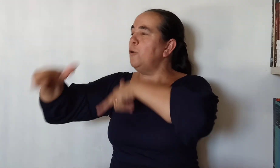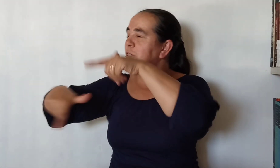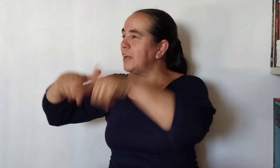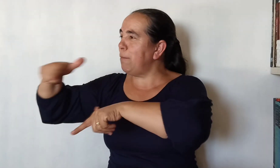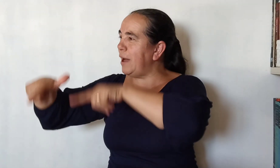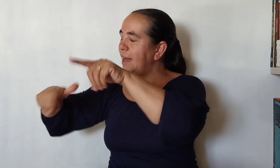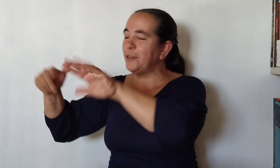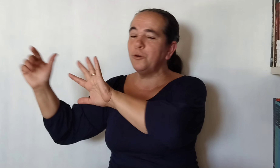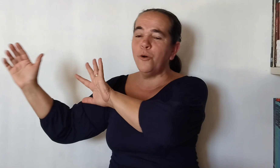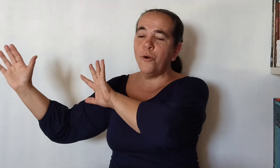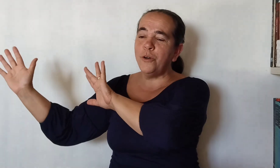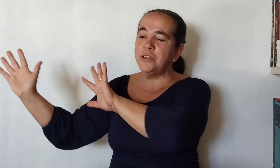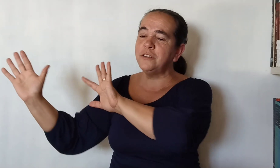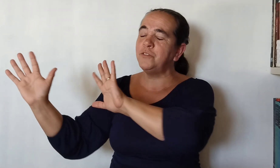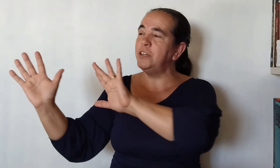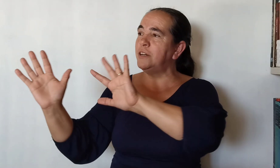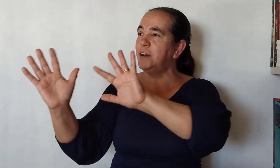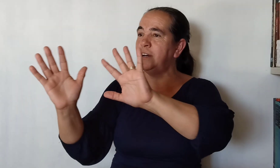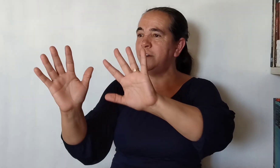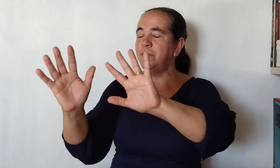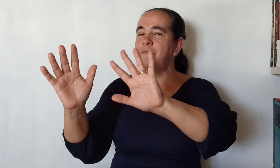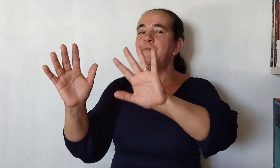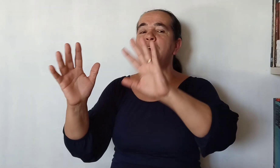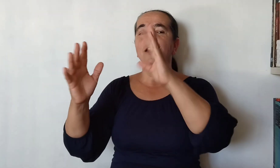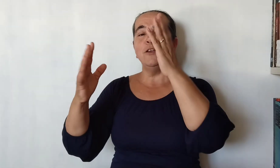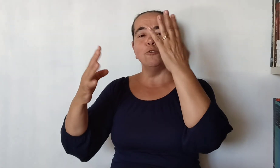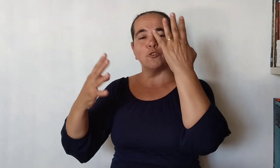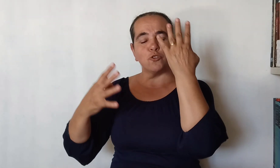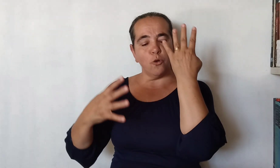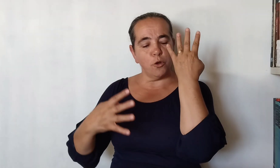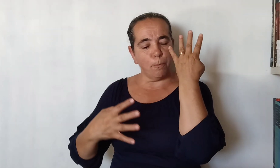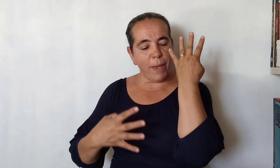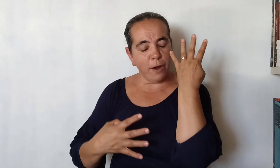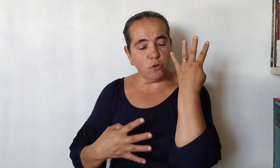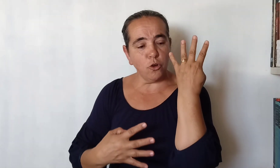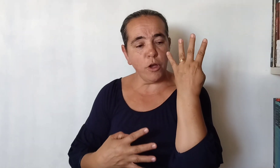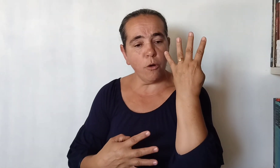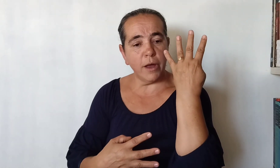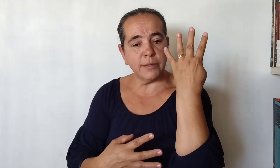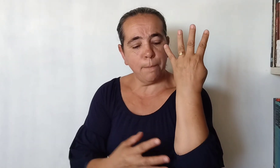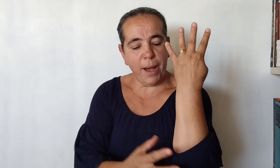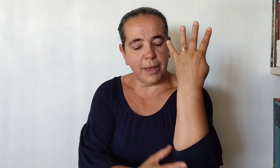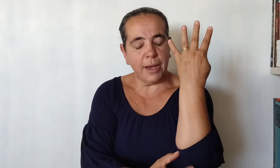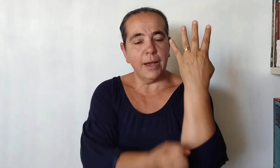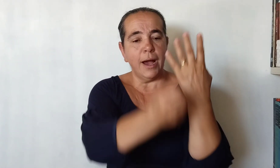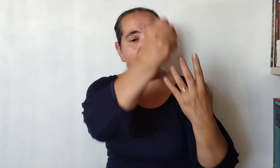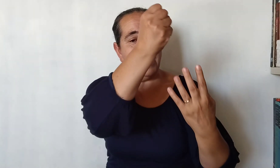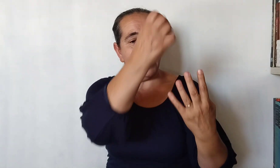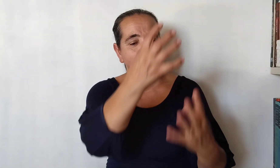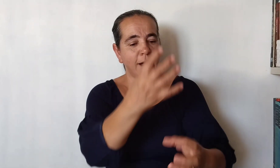os trabalhadores virão e o joio, pega o joio agora, separa, arranca,